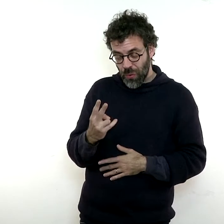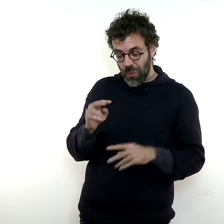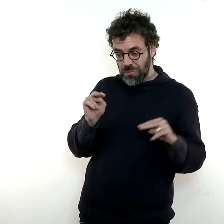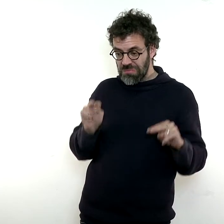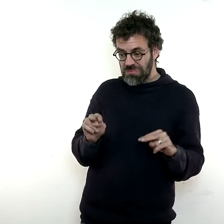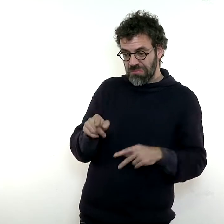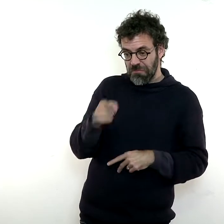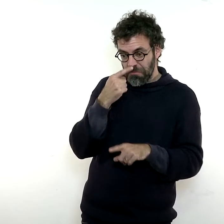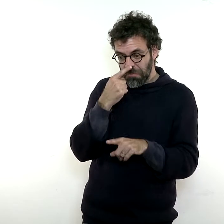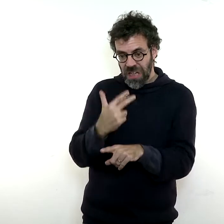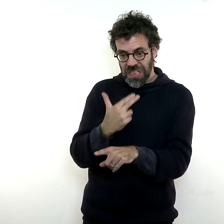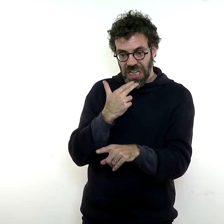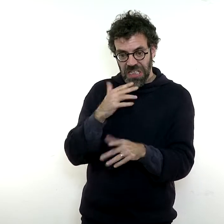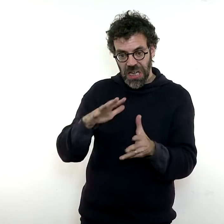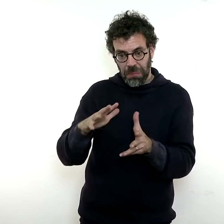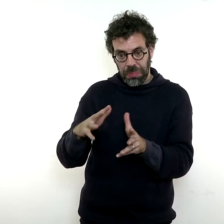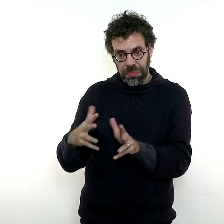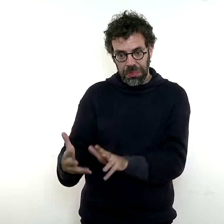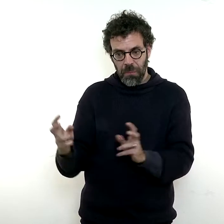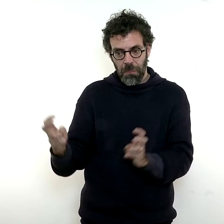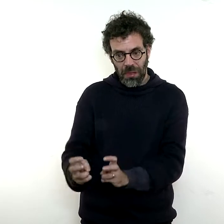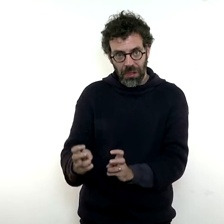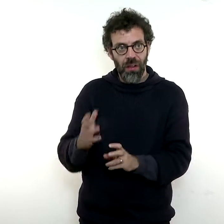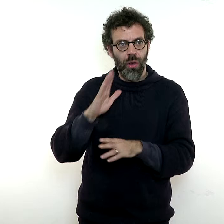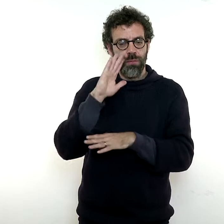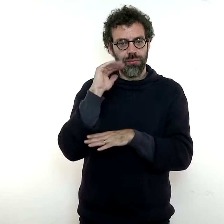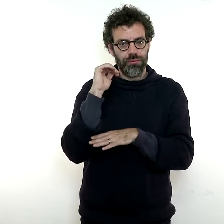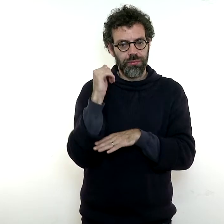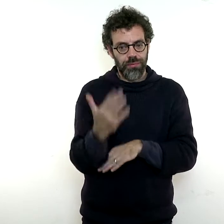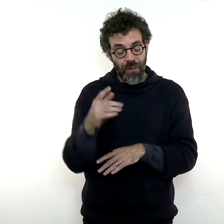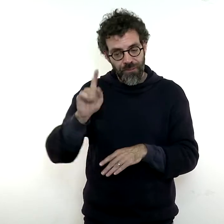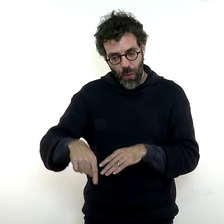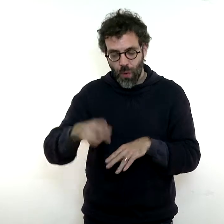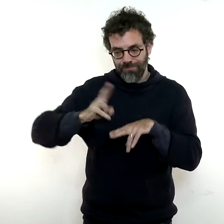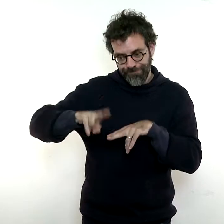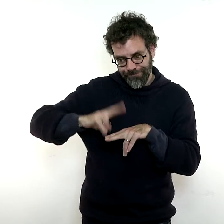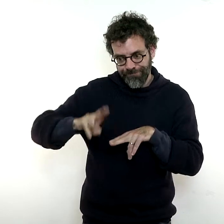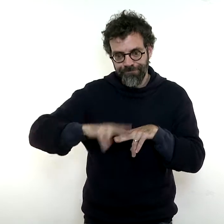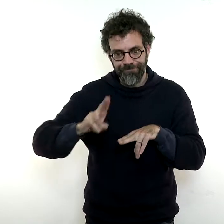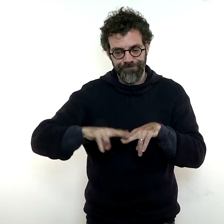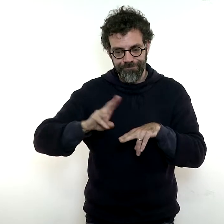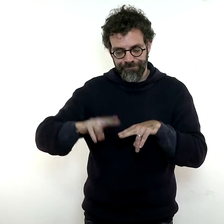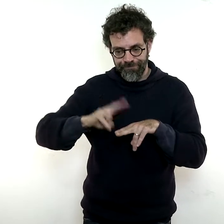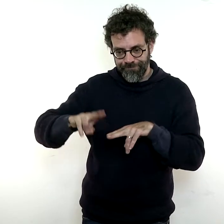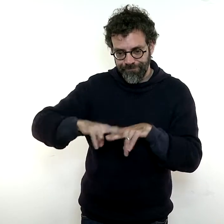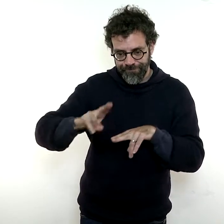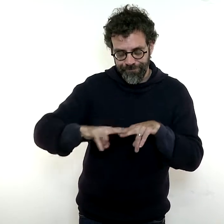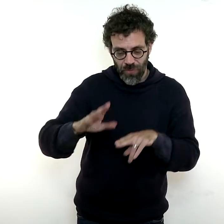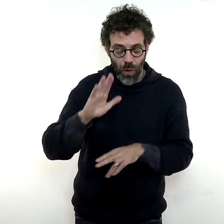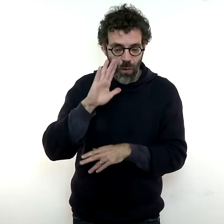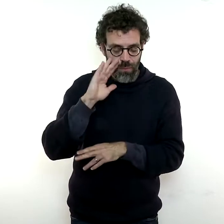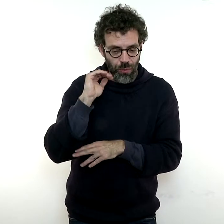notoriété. Aussi, l'opération de réhabilitation du skatepark est nécessaire et doit en conséquence répondre à